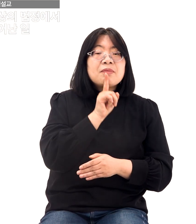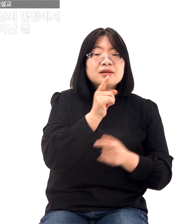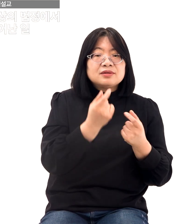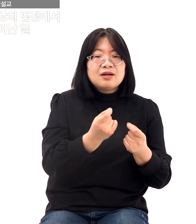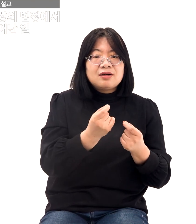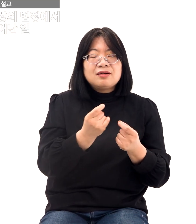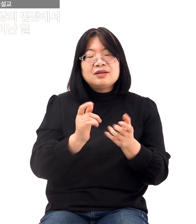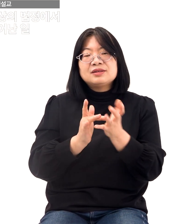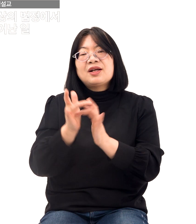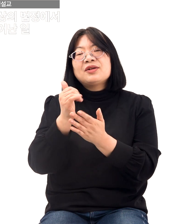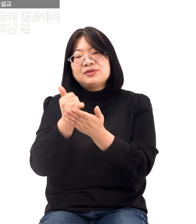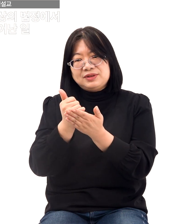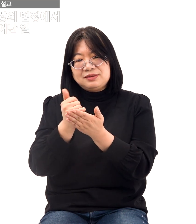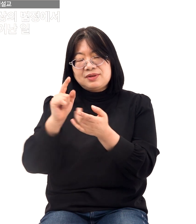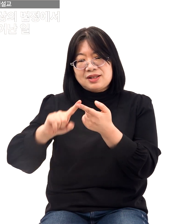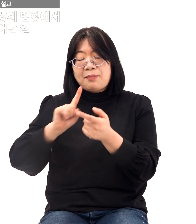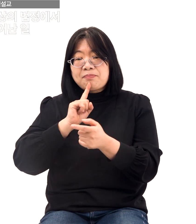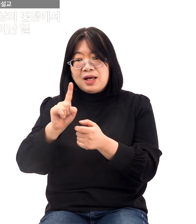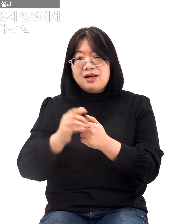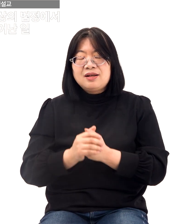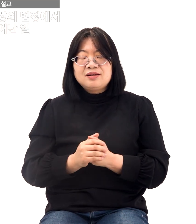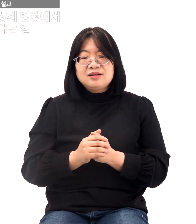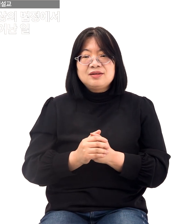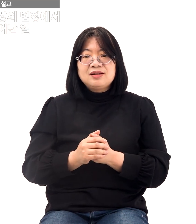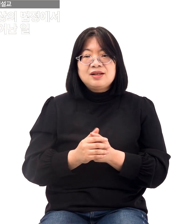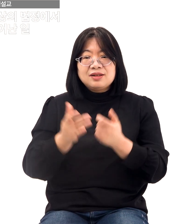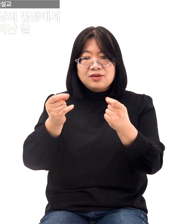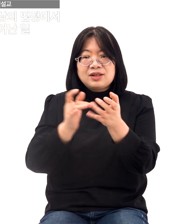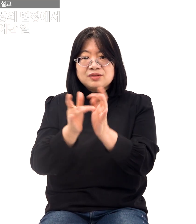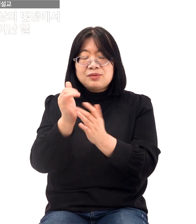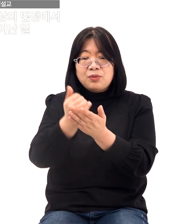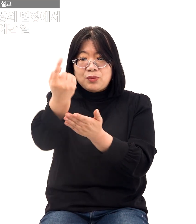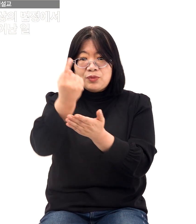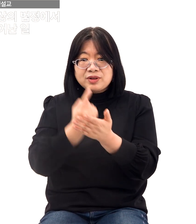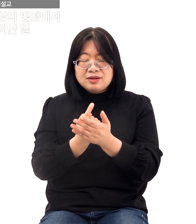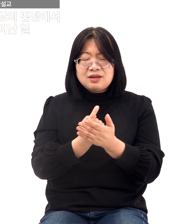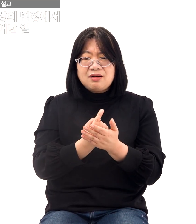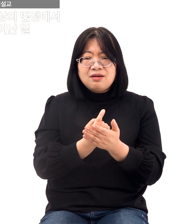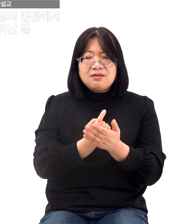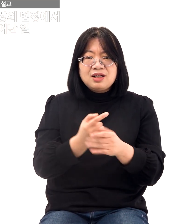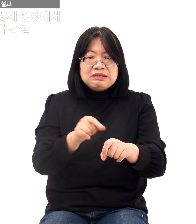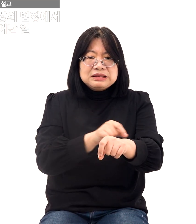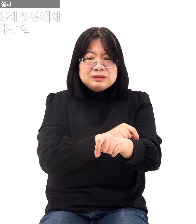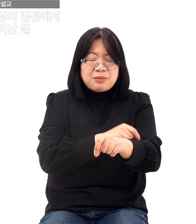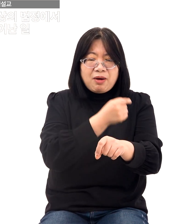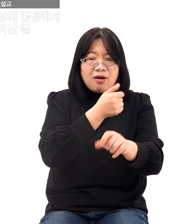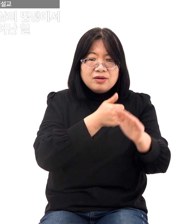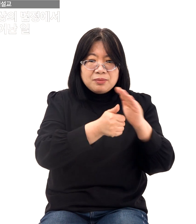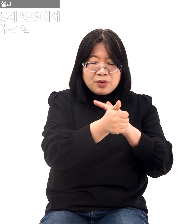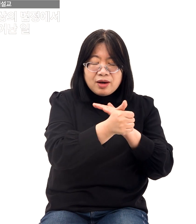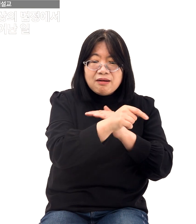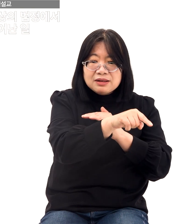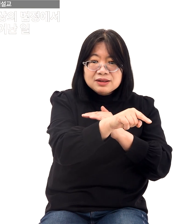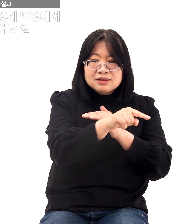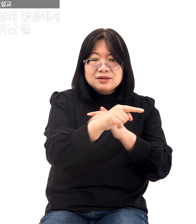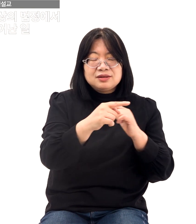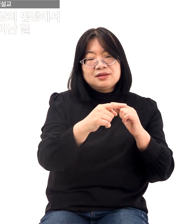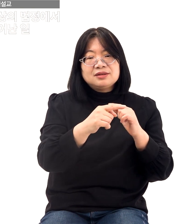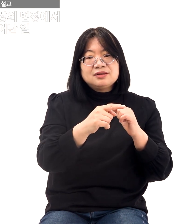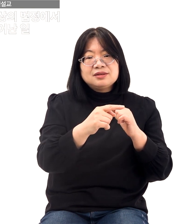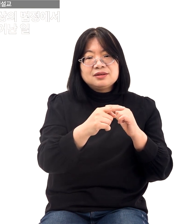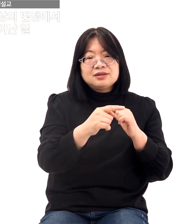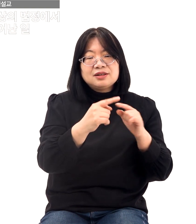오셔서 이 상징적인 성전의 내용을 그분이 몸소